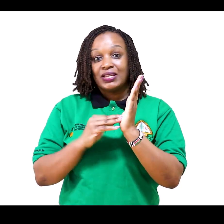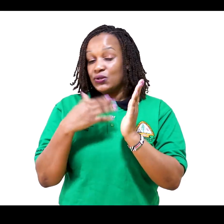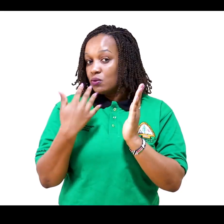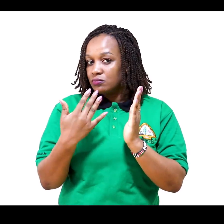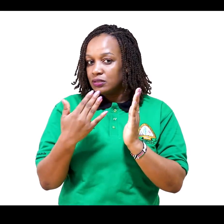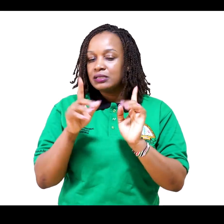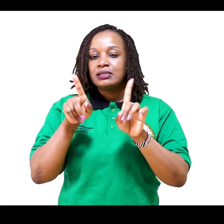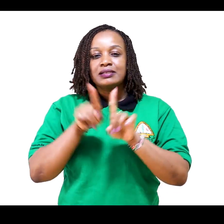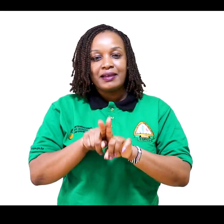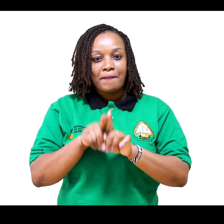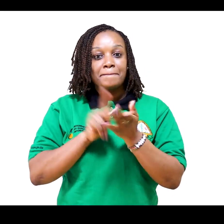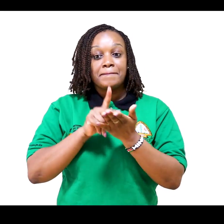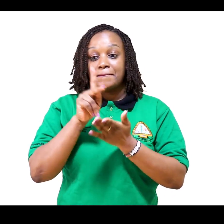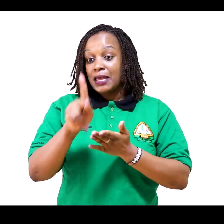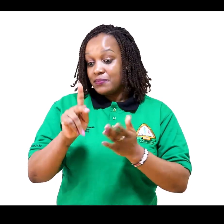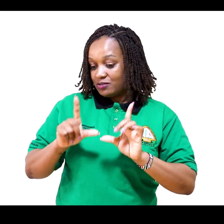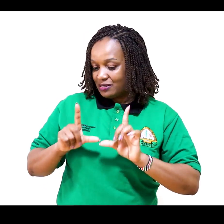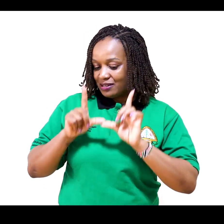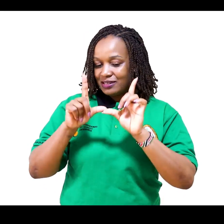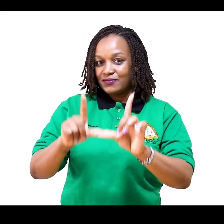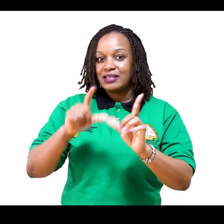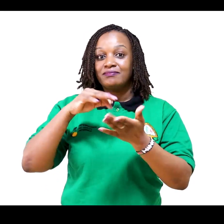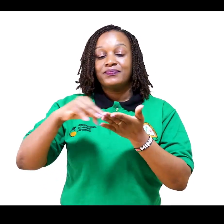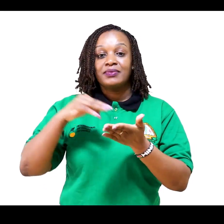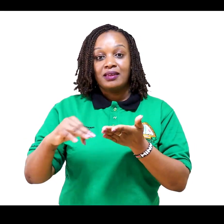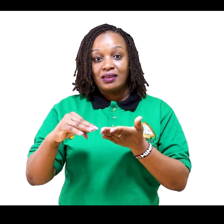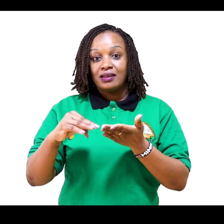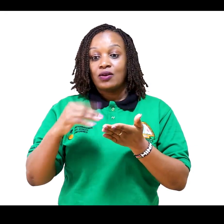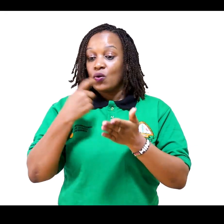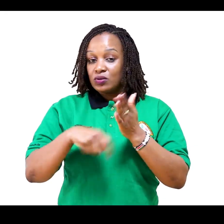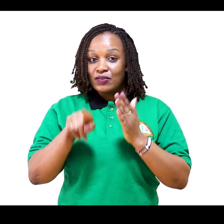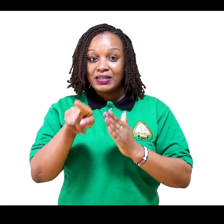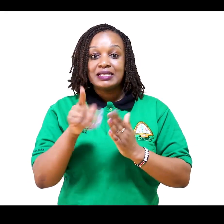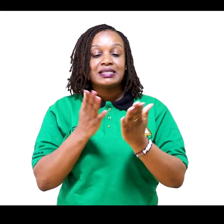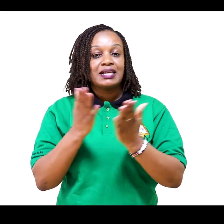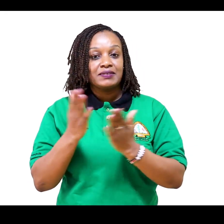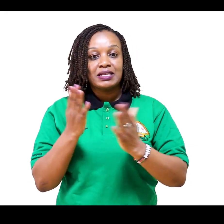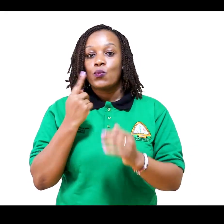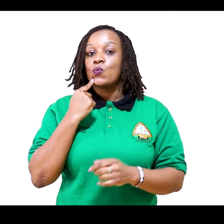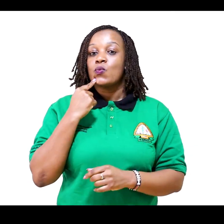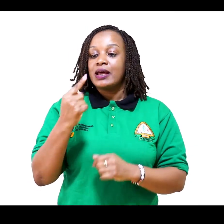na malipo ya ada iliyothibitishwa ya mwelekeo wa kinga. Gharama ya huduma hii ni